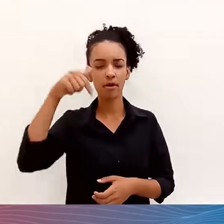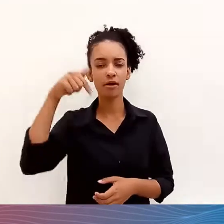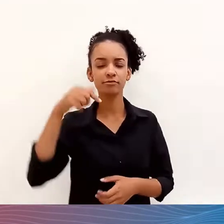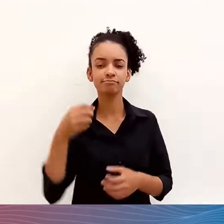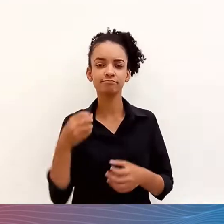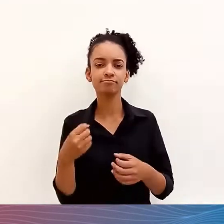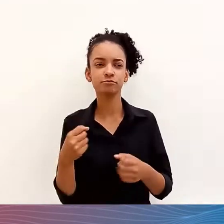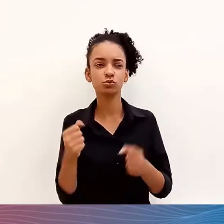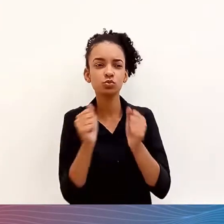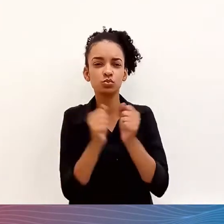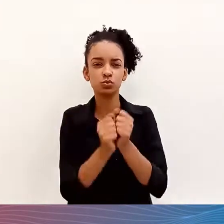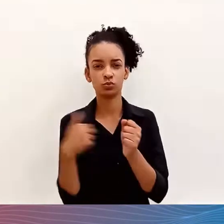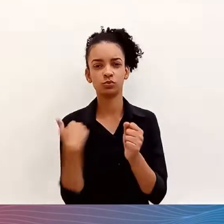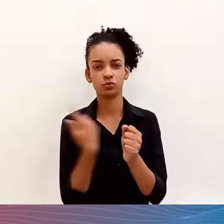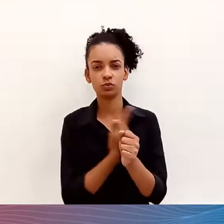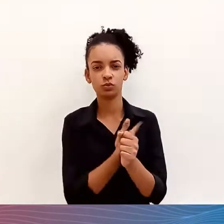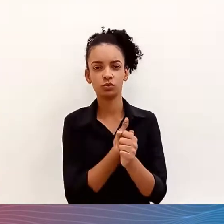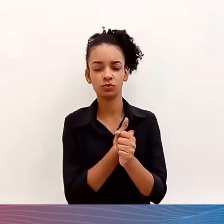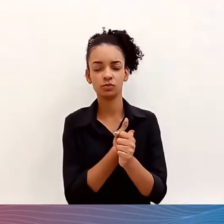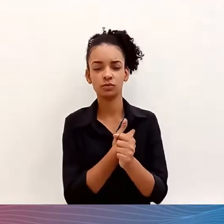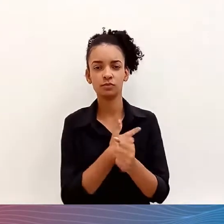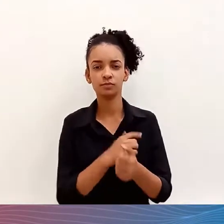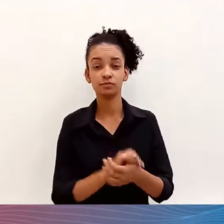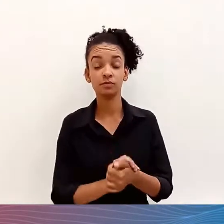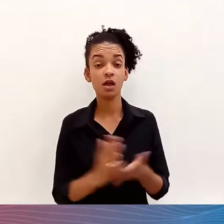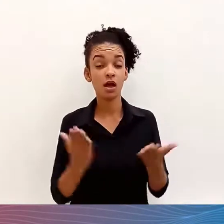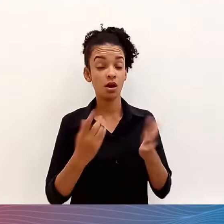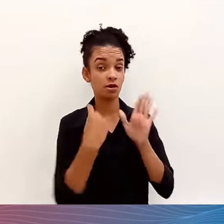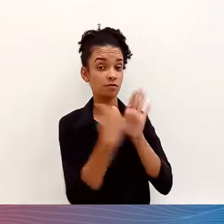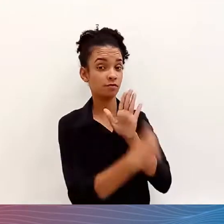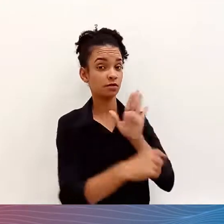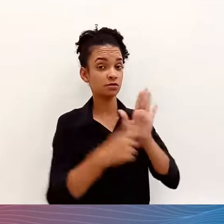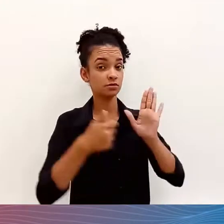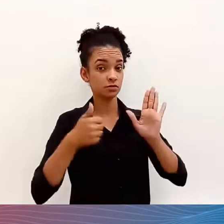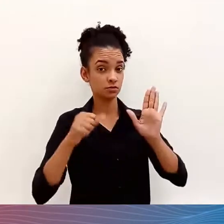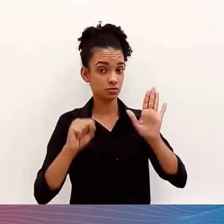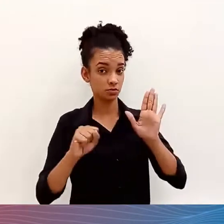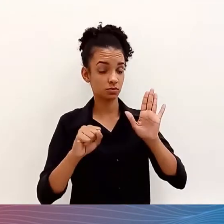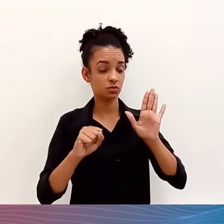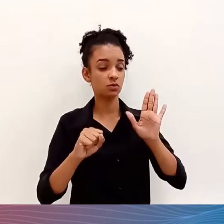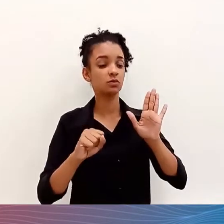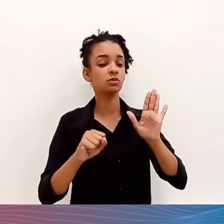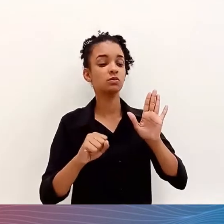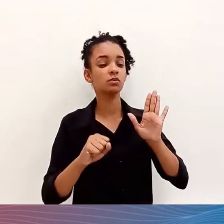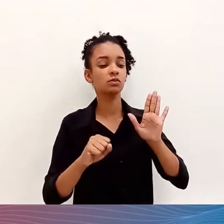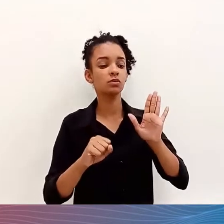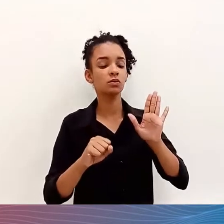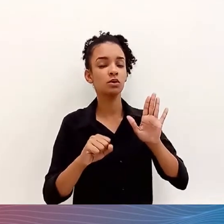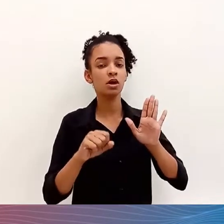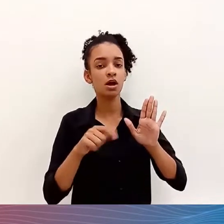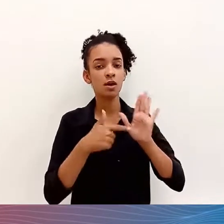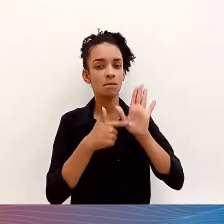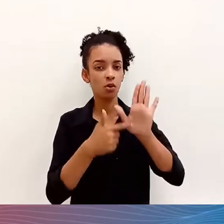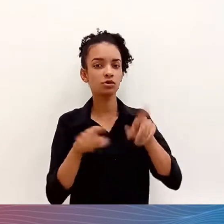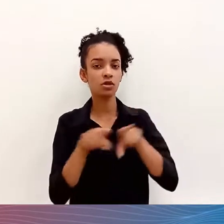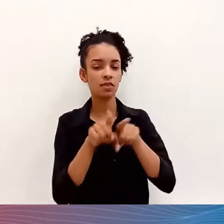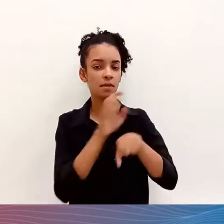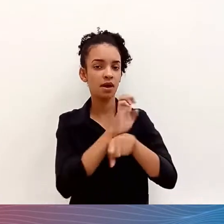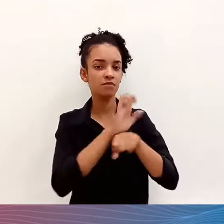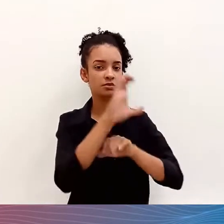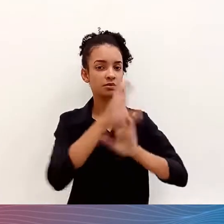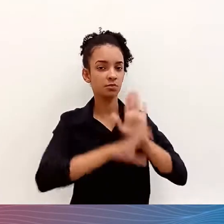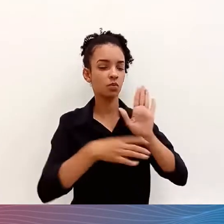citação de Efésios 4. Subiste às alturas e levaste cativo o cativeiro,